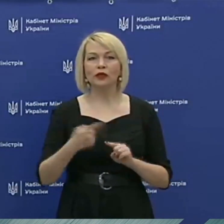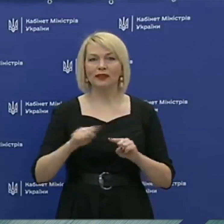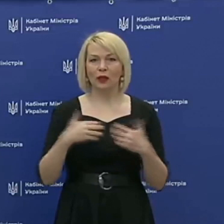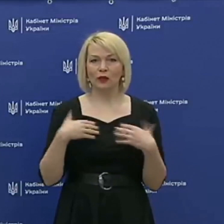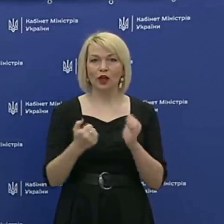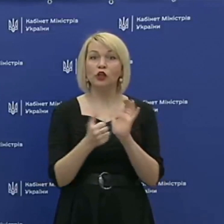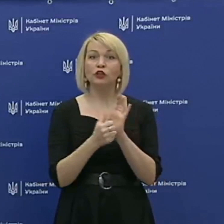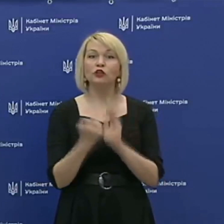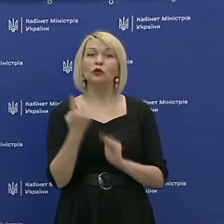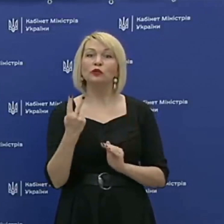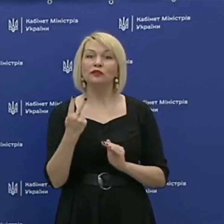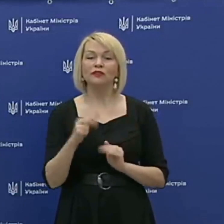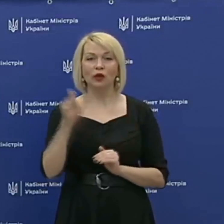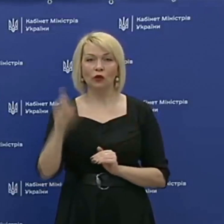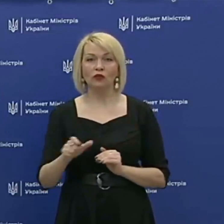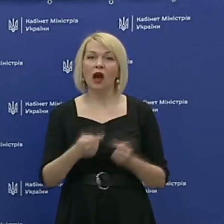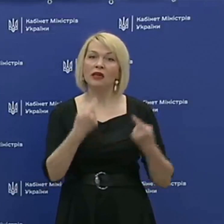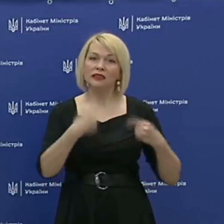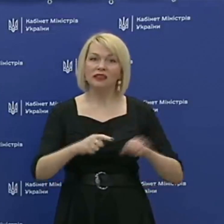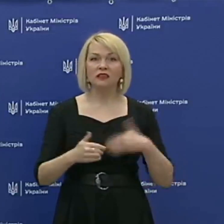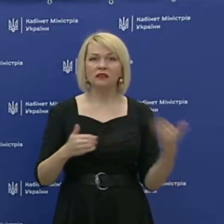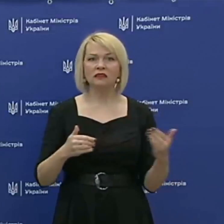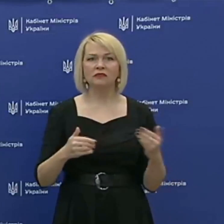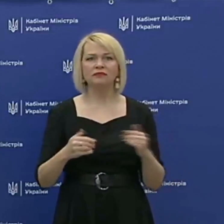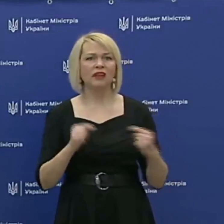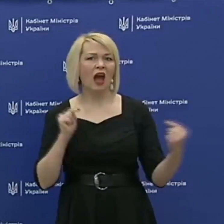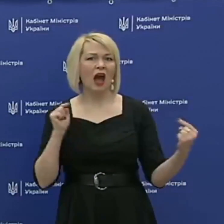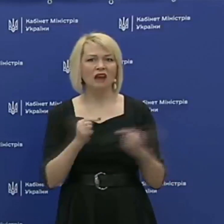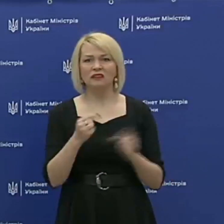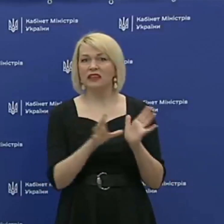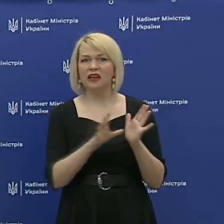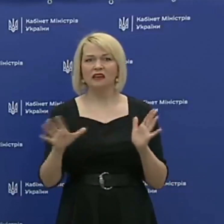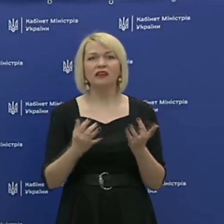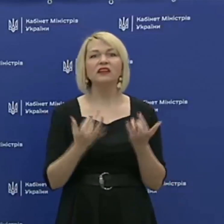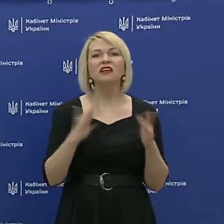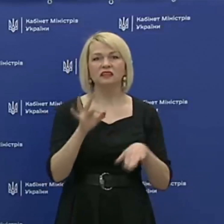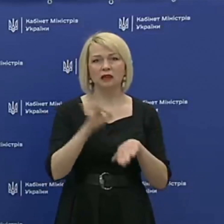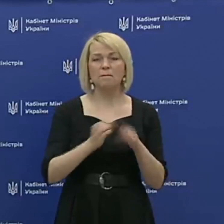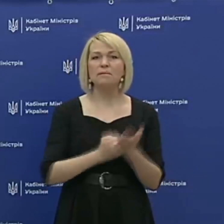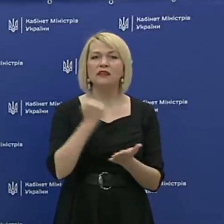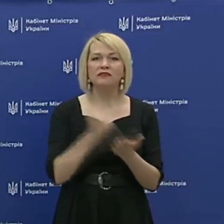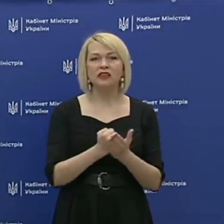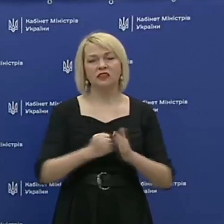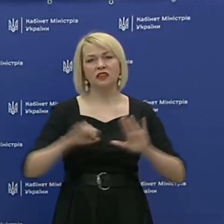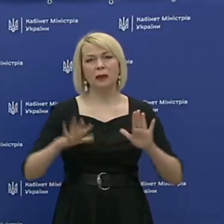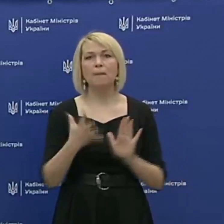одужали, 602 особи, а з іншого боку антирекорд по кількості захворівших підтверджених